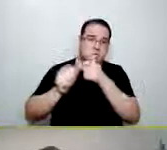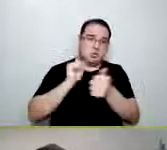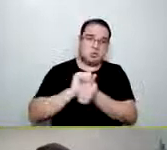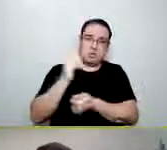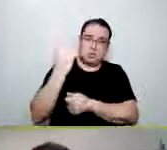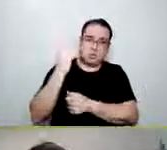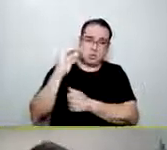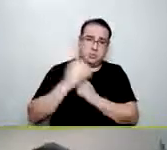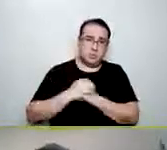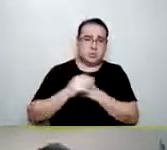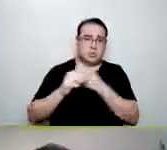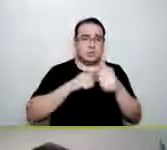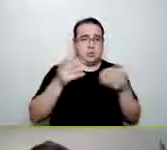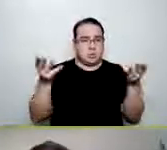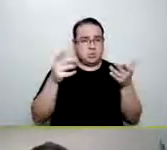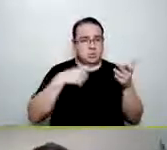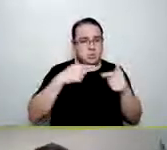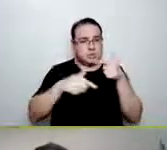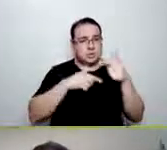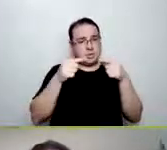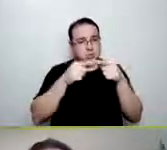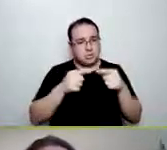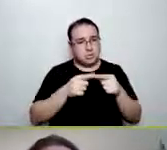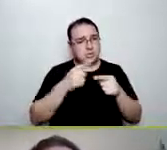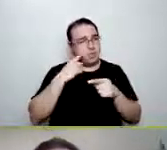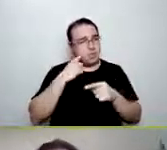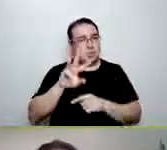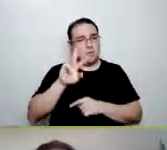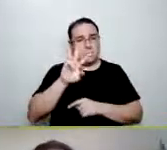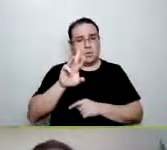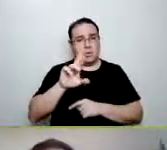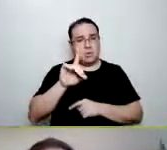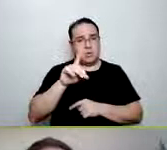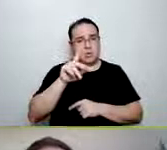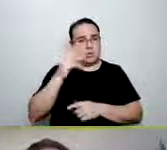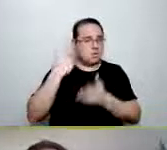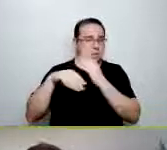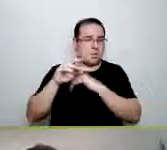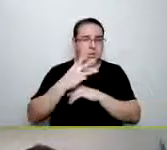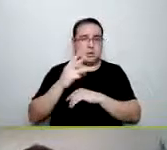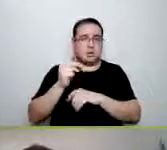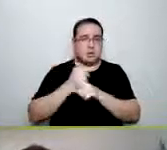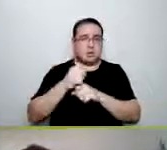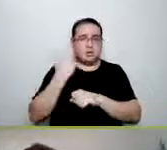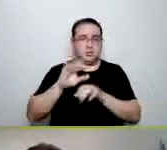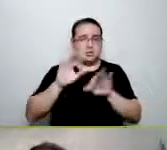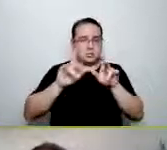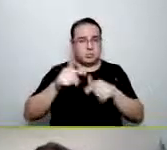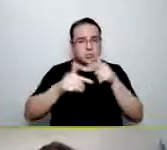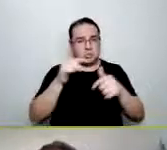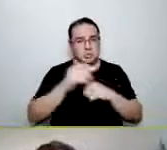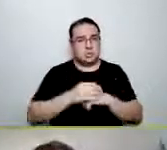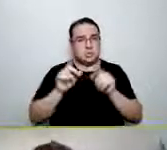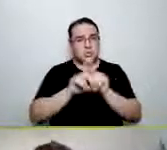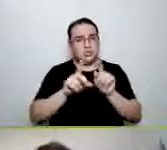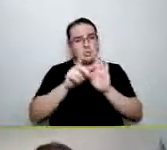como WordPerfect. Hoje não tem mais programa que abra os meus arquivos que eu escrevi em 30 anos atrás, né? E também